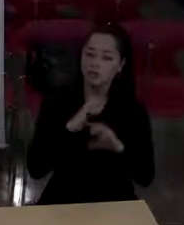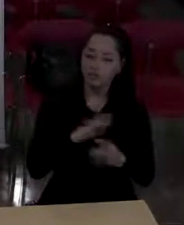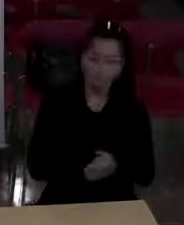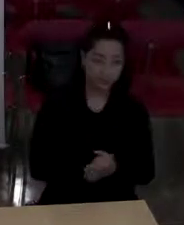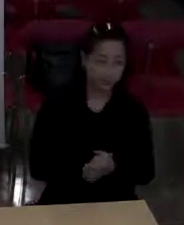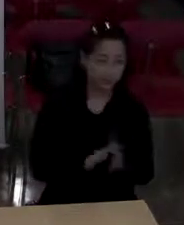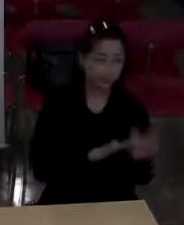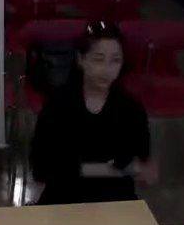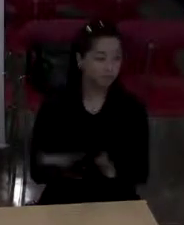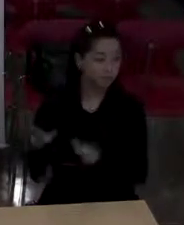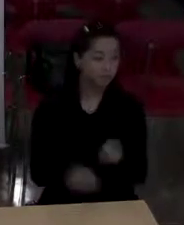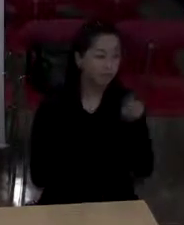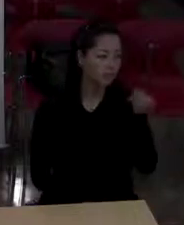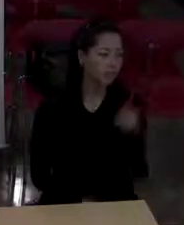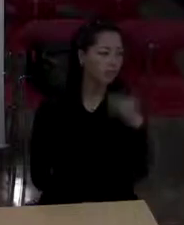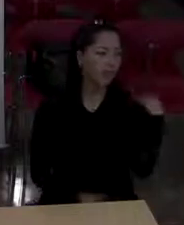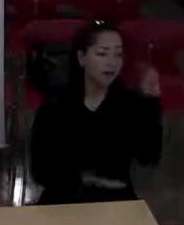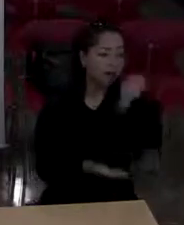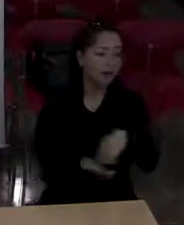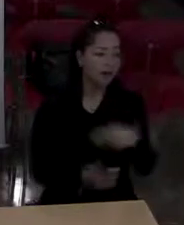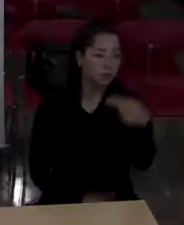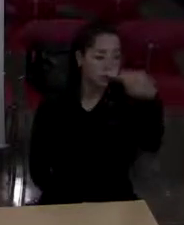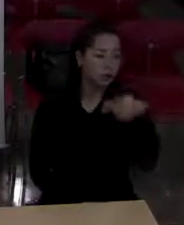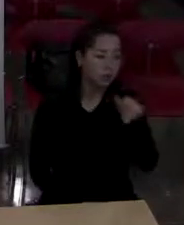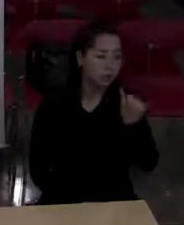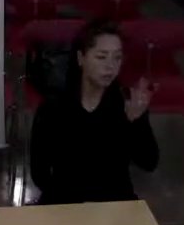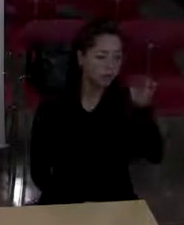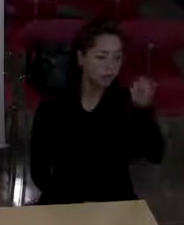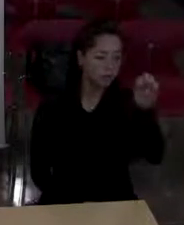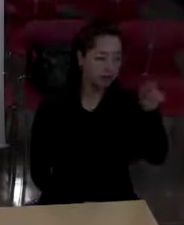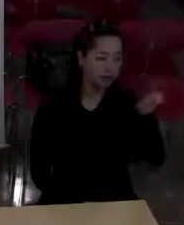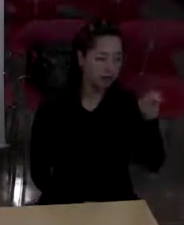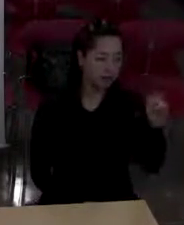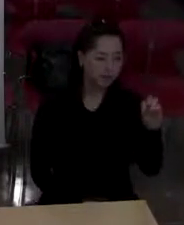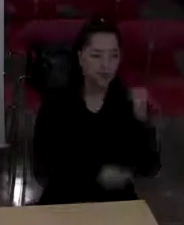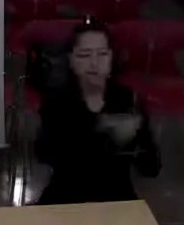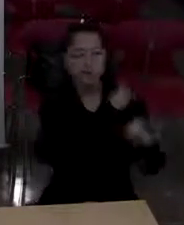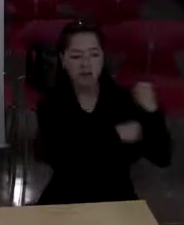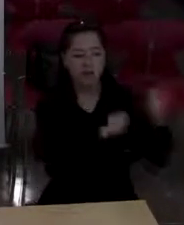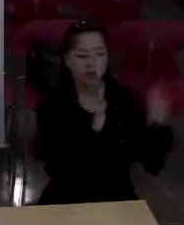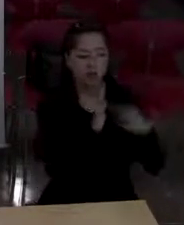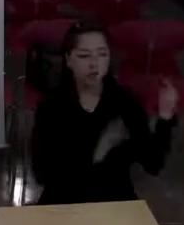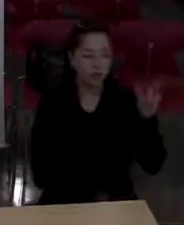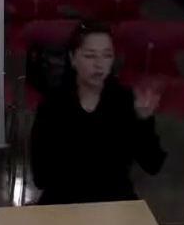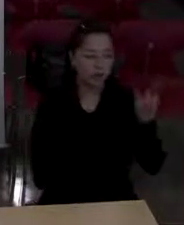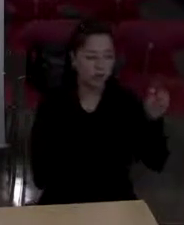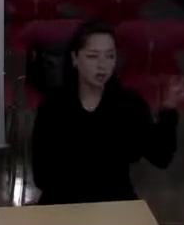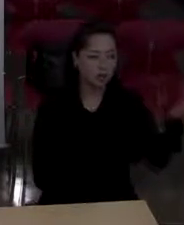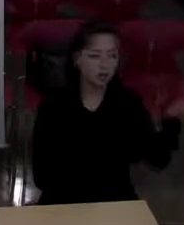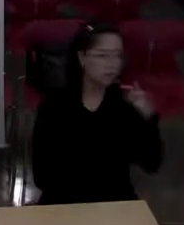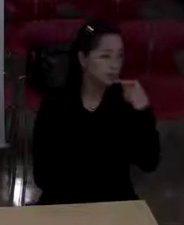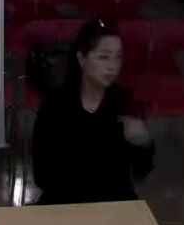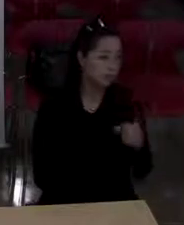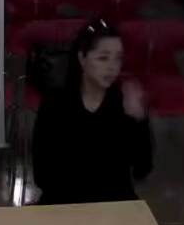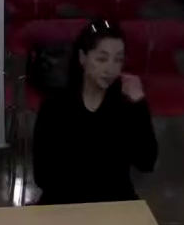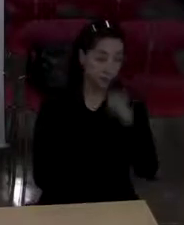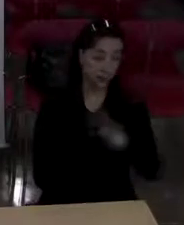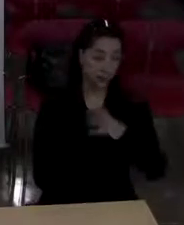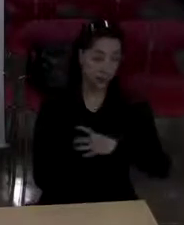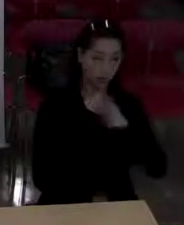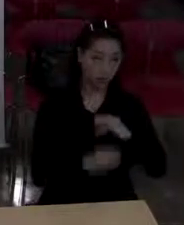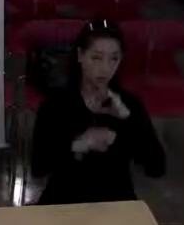Delhaize en 1972, él dice que se abarca el conocimiento de la lengua y la habilidad para utilizarla en